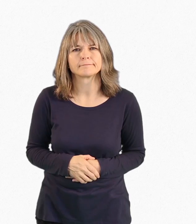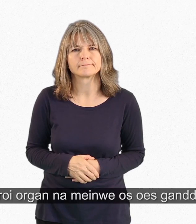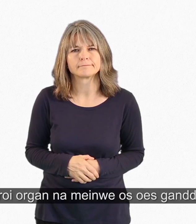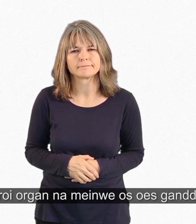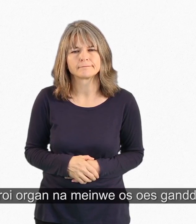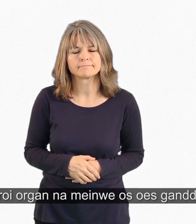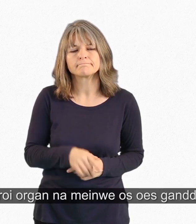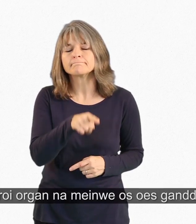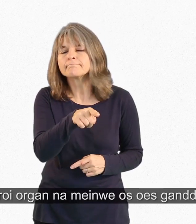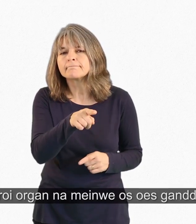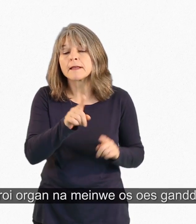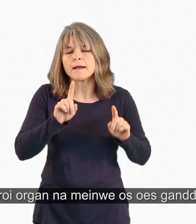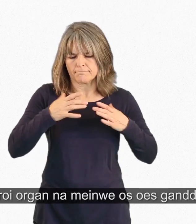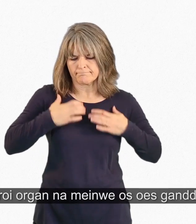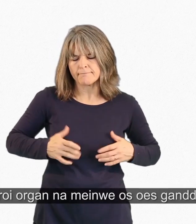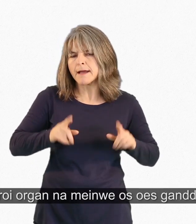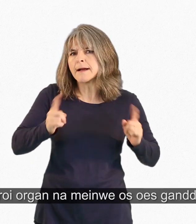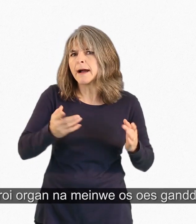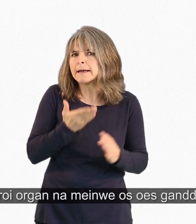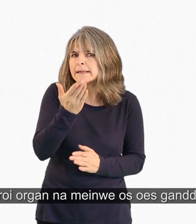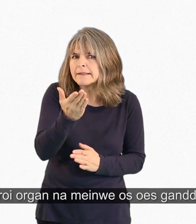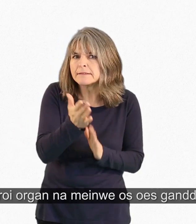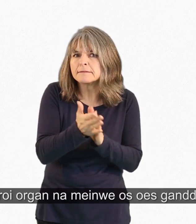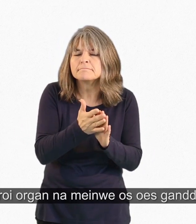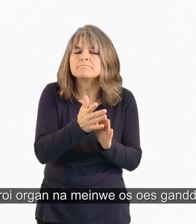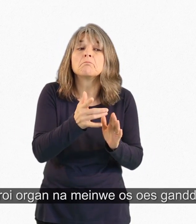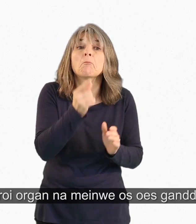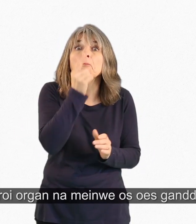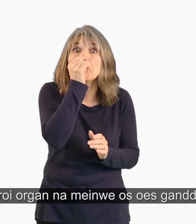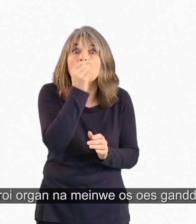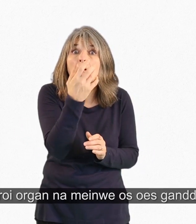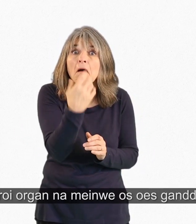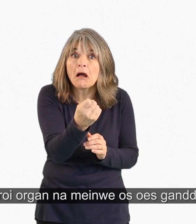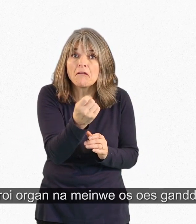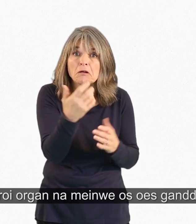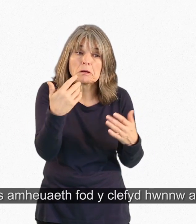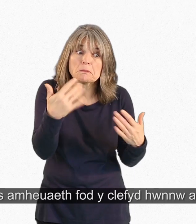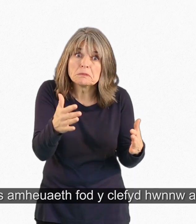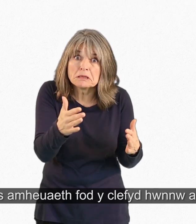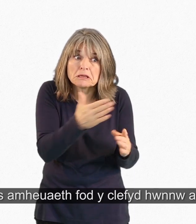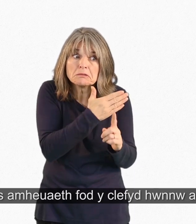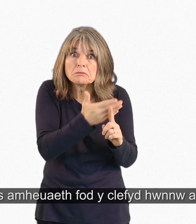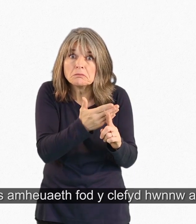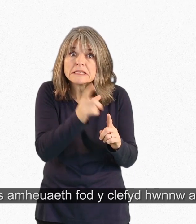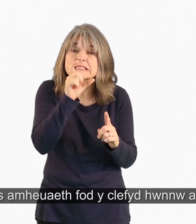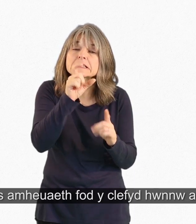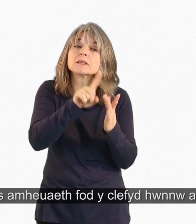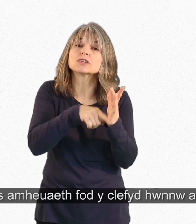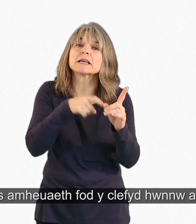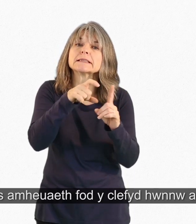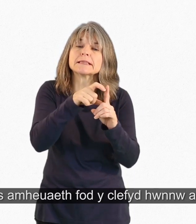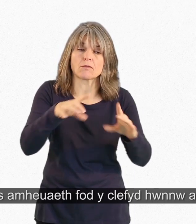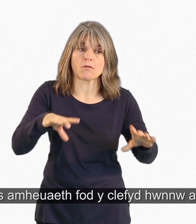Ni all person rhoi organ neu meynwe os oes ganddynt CJD neu os oes amhaiaeth fod y clefyd hwnnw